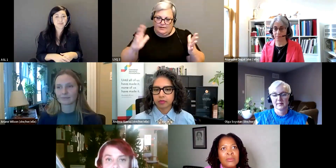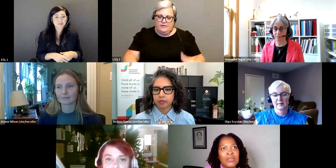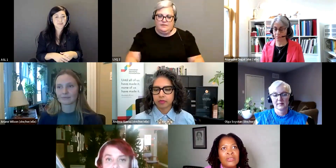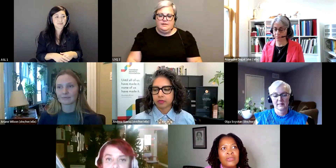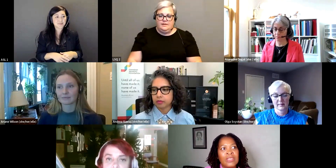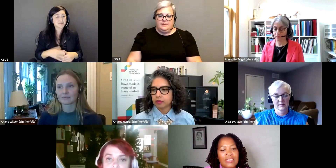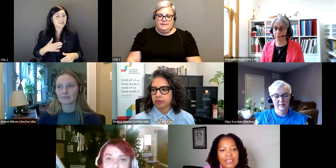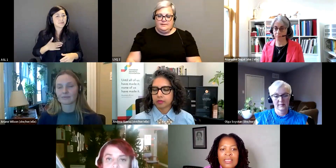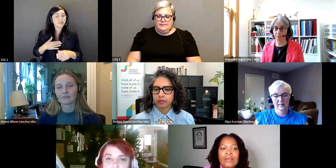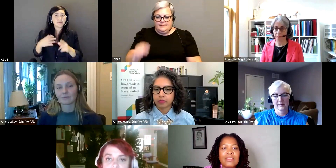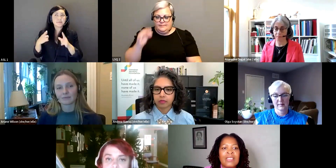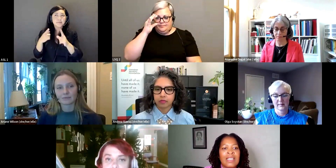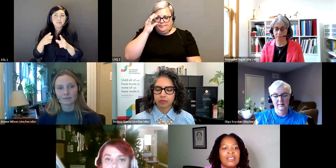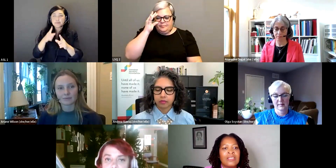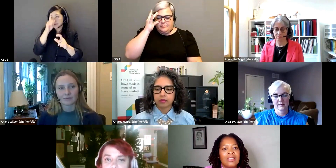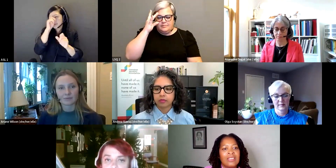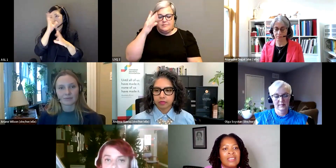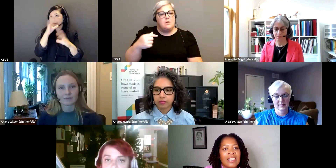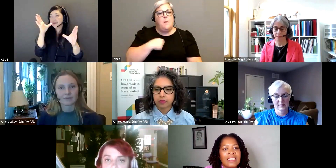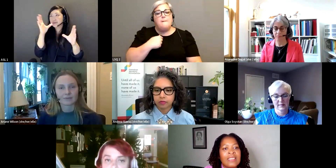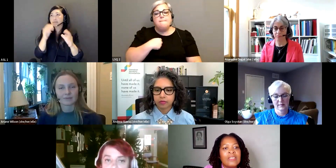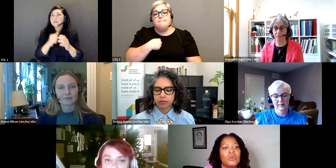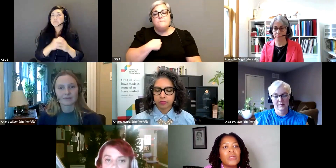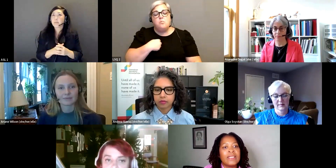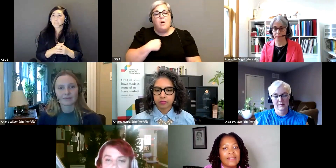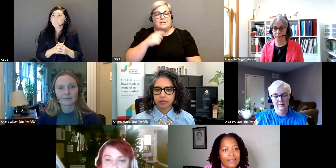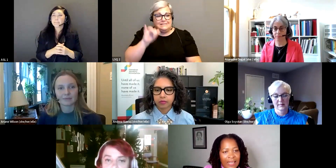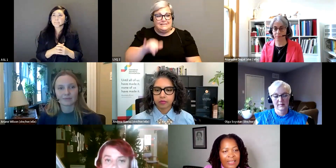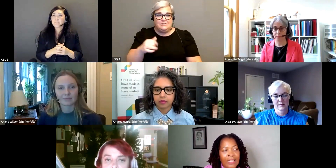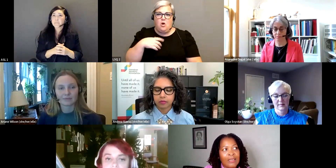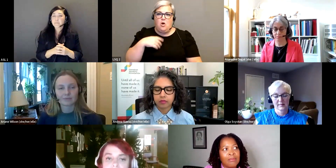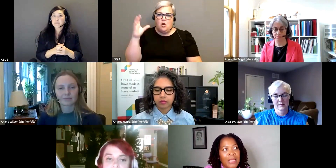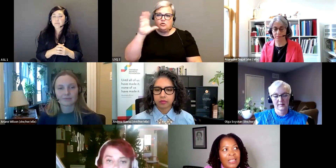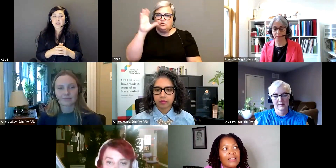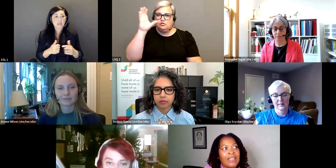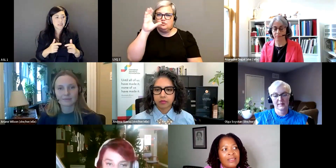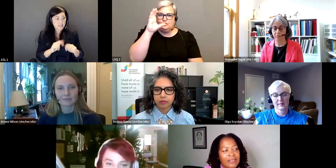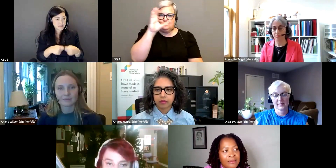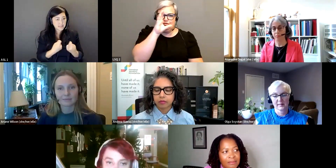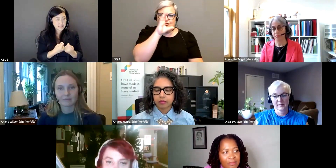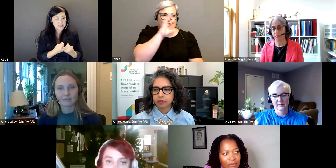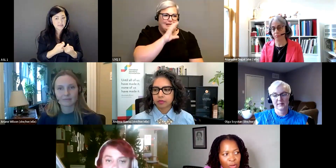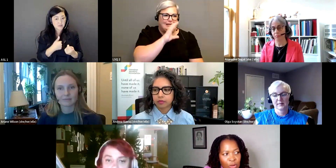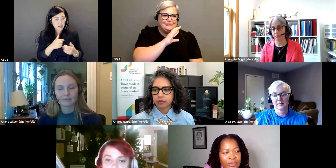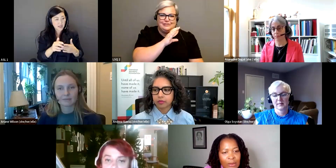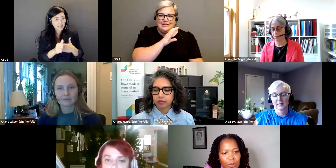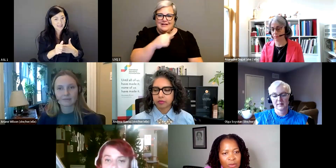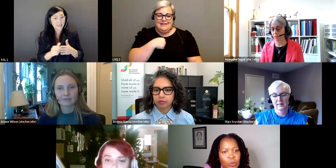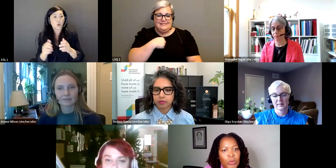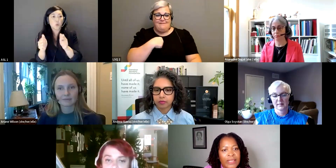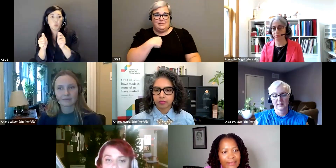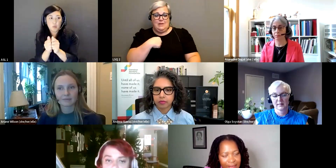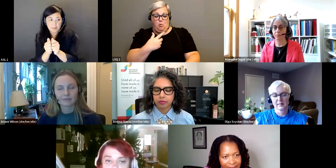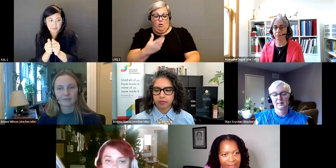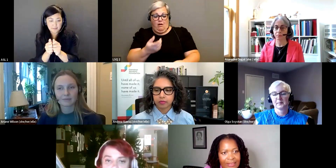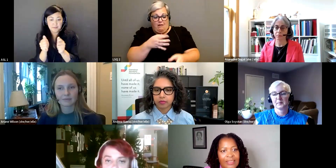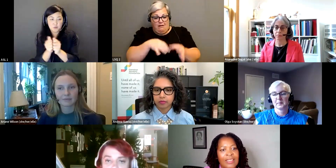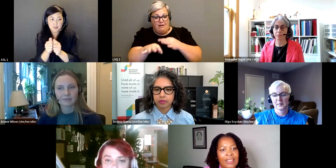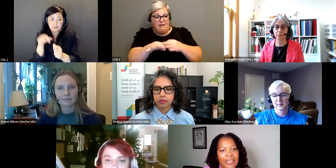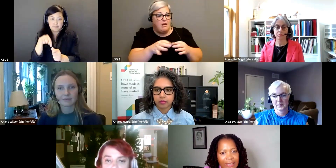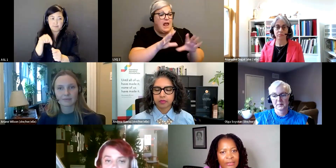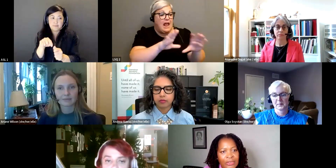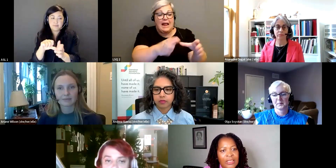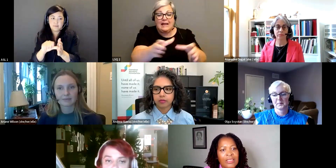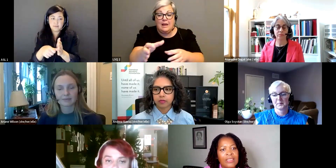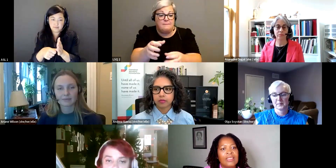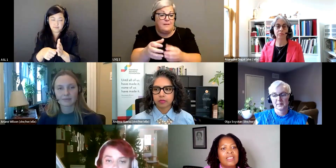Et moi, c'est vraiment ce que je recherche lorsque je dirige mes équipes.